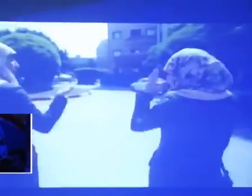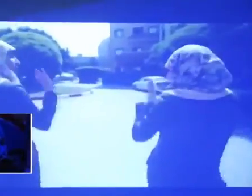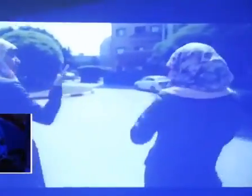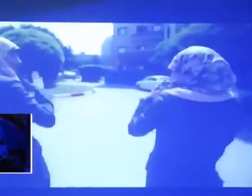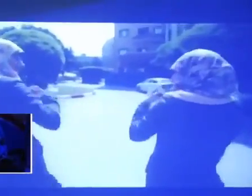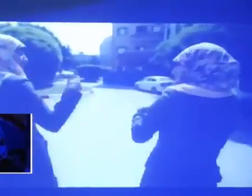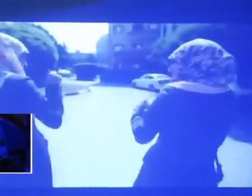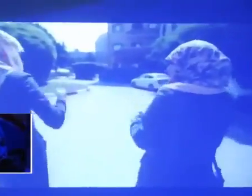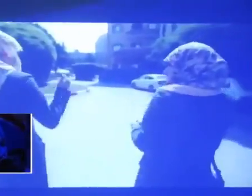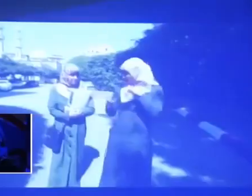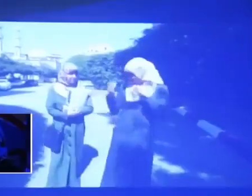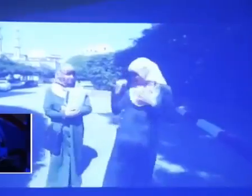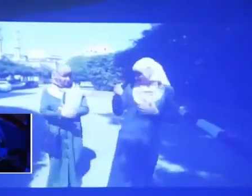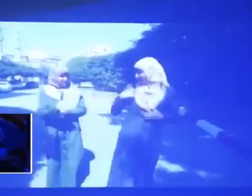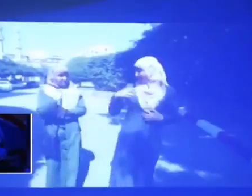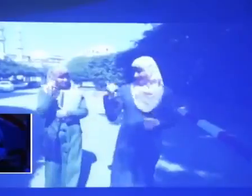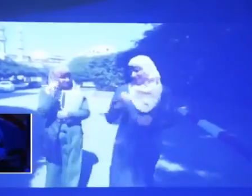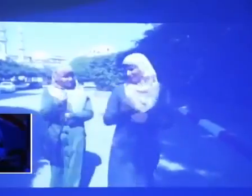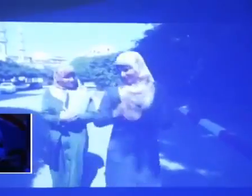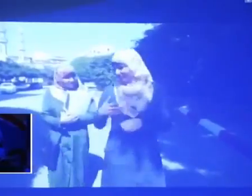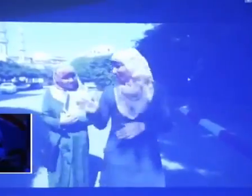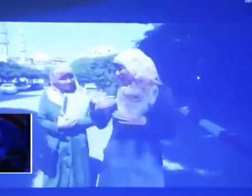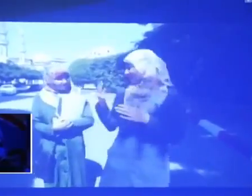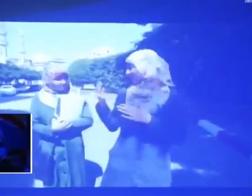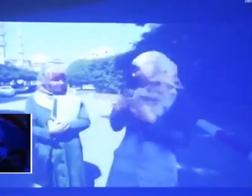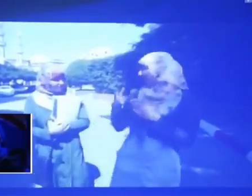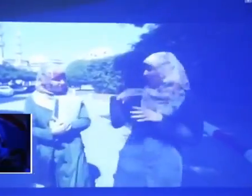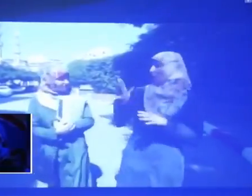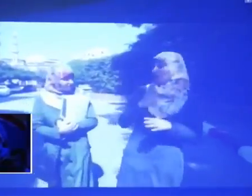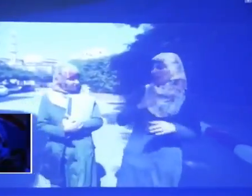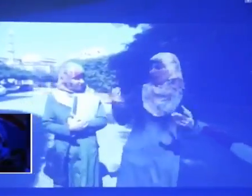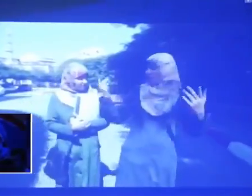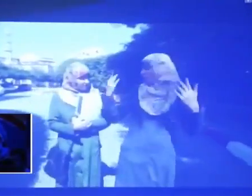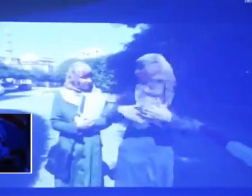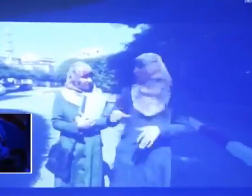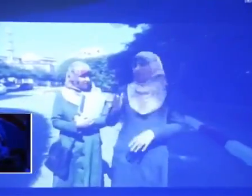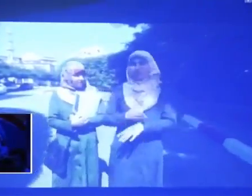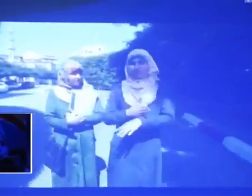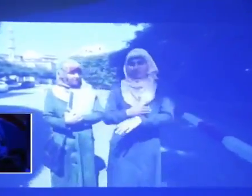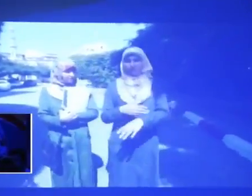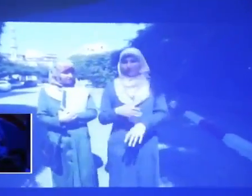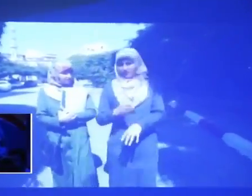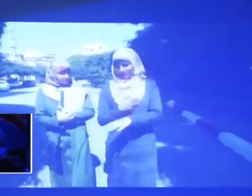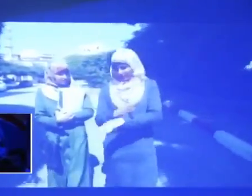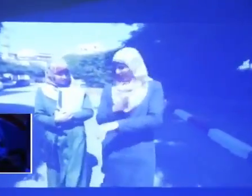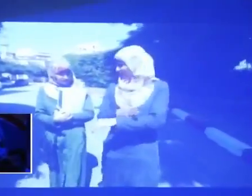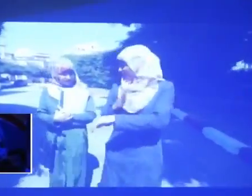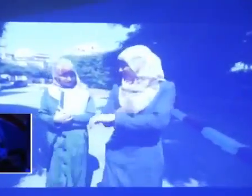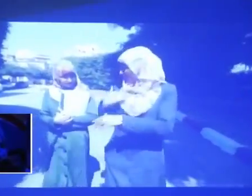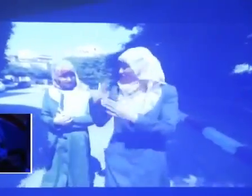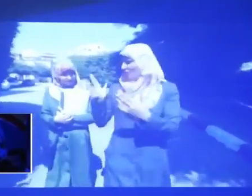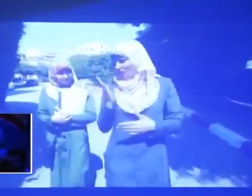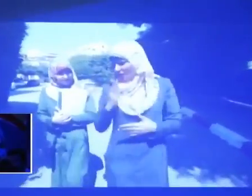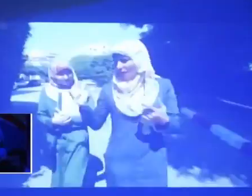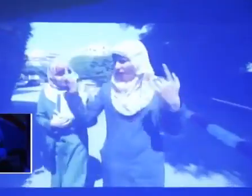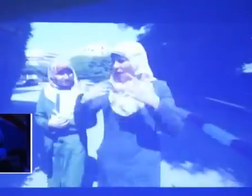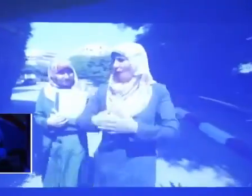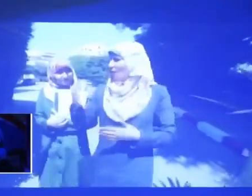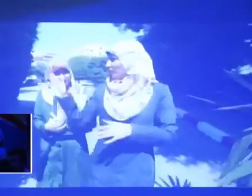من وانا طفلة وانا في جمعية اطفالنا للصم تعلمت فيها، بعد ما خلصت عند صف تاسع دخلت